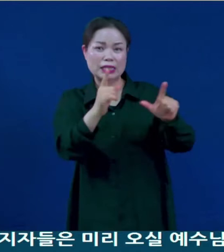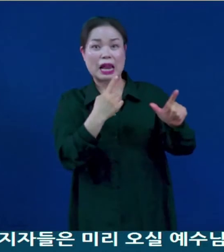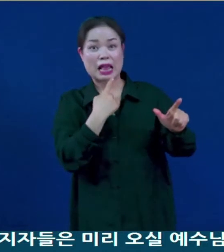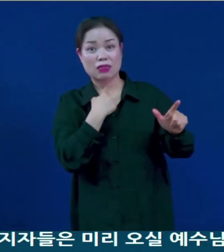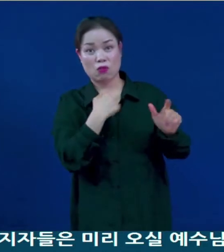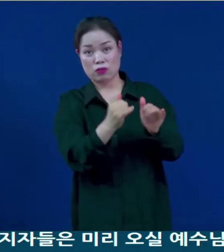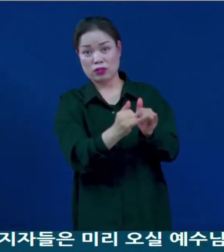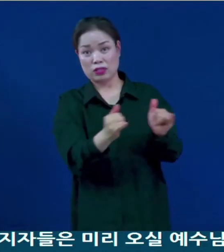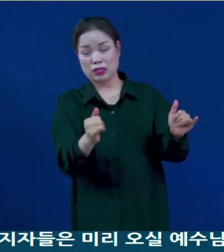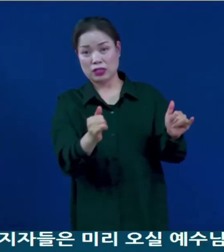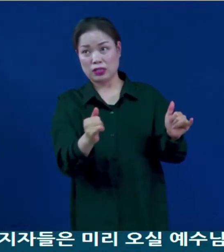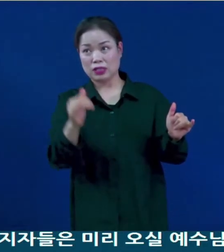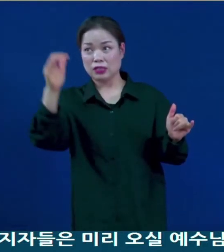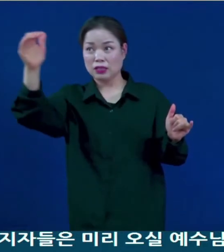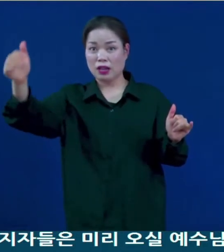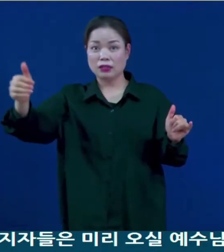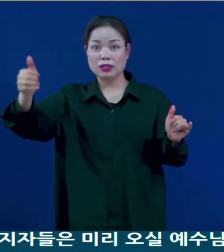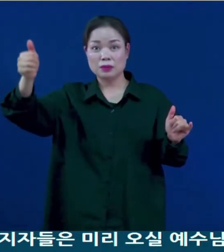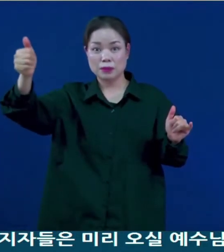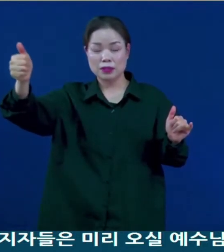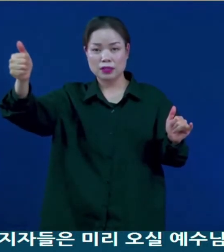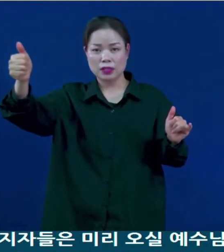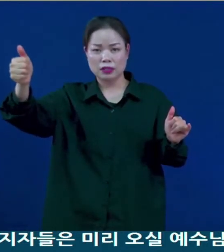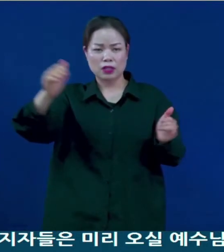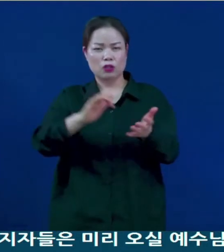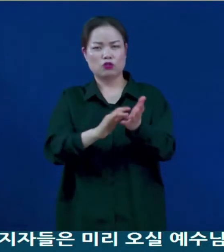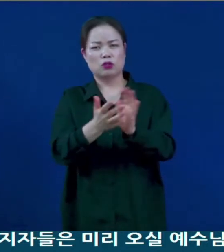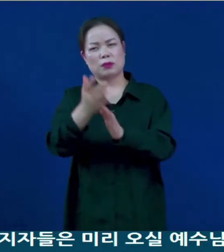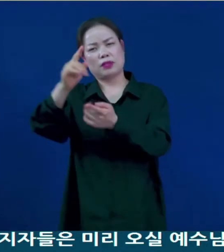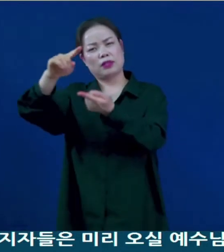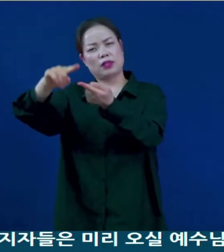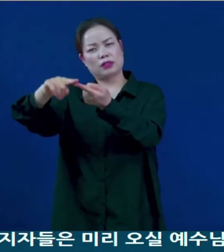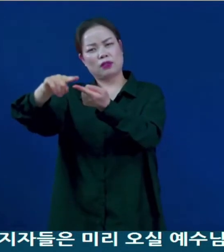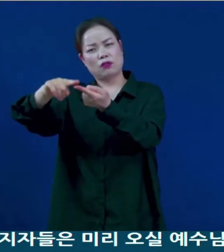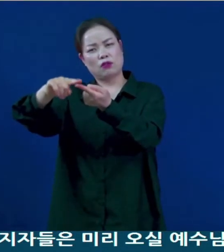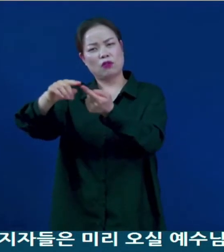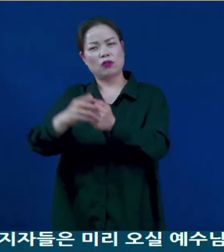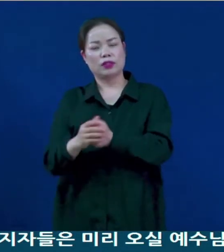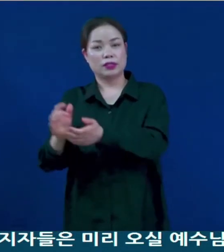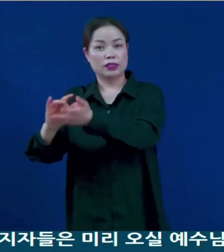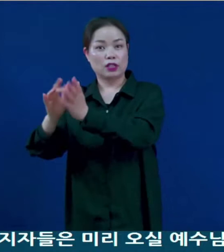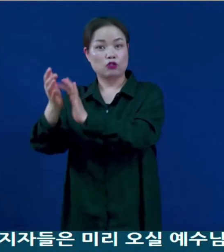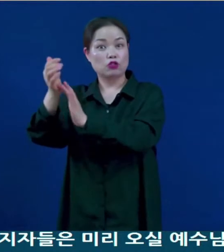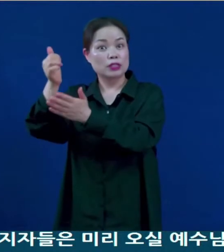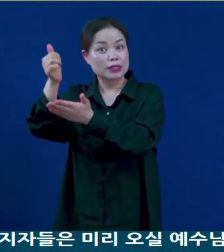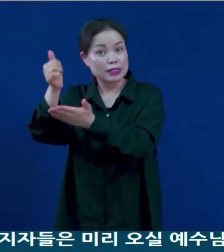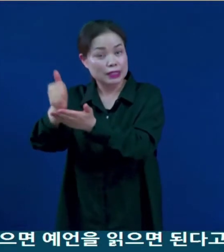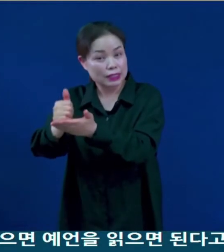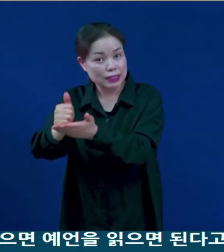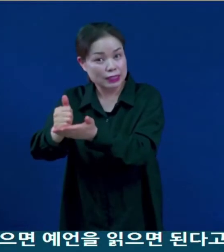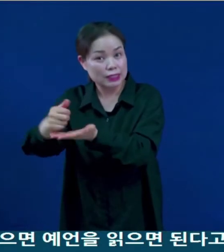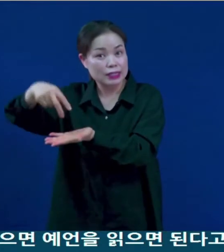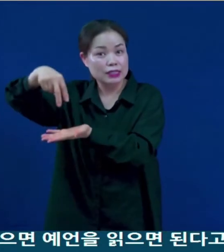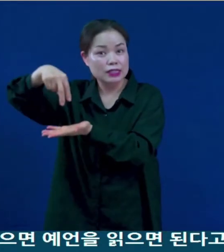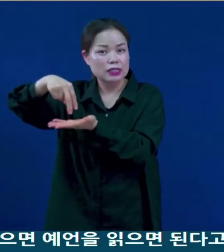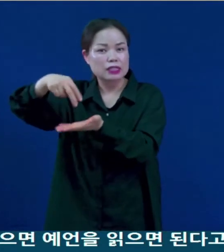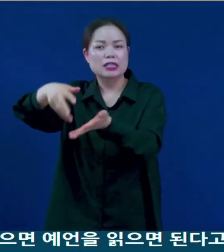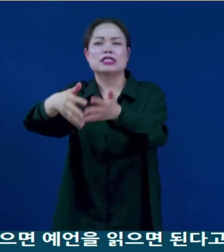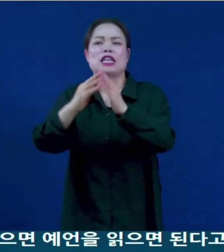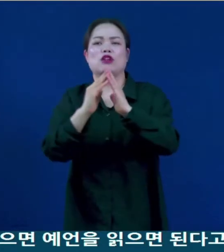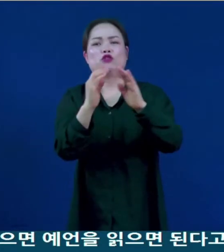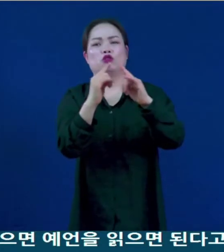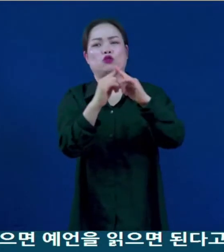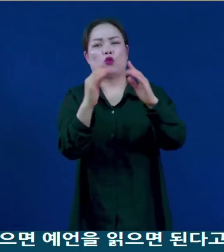사람들이고, 비록 하나님이 예수님에 관해서 또 예수님께서 세우실 교회에